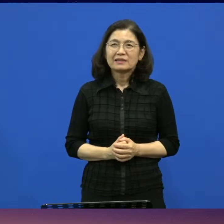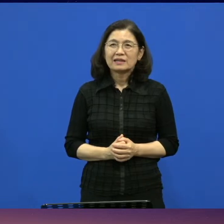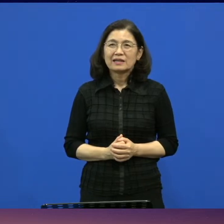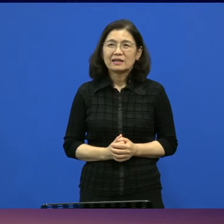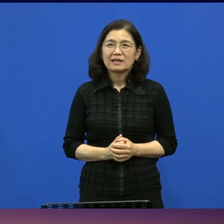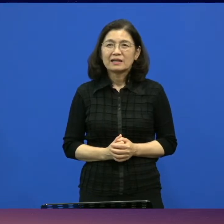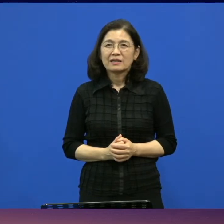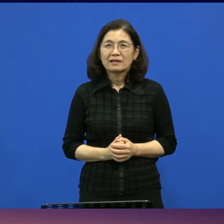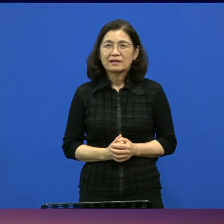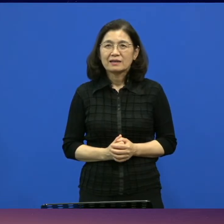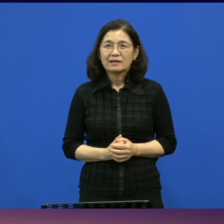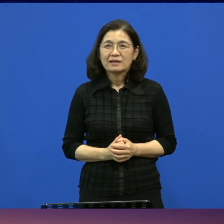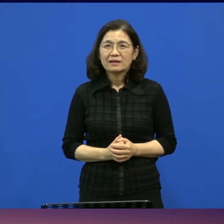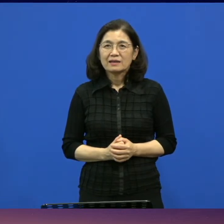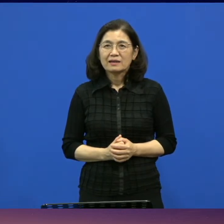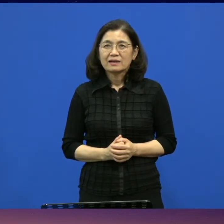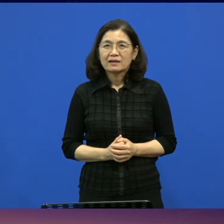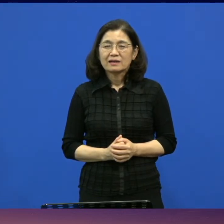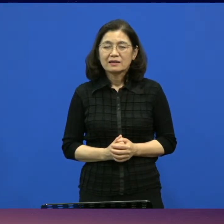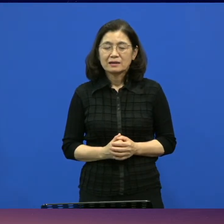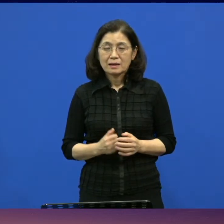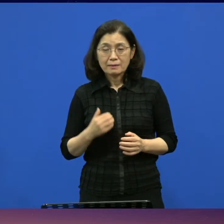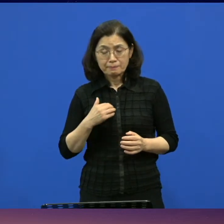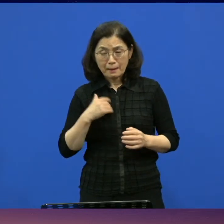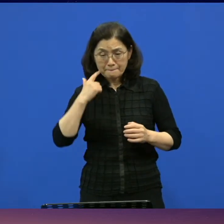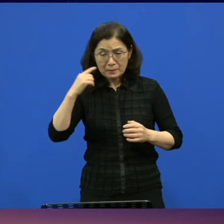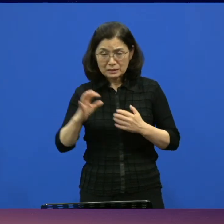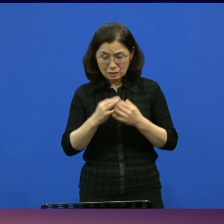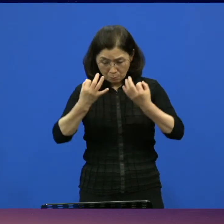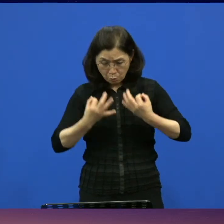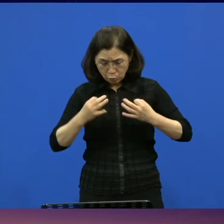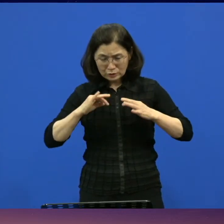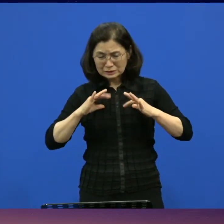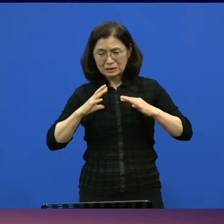뭐든지 자랑하고 싶었고, 자랑할 게 없으면 우울해지는 거예요.